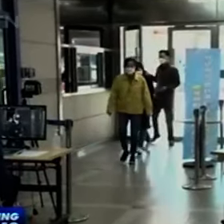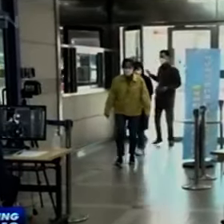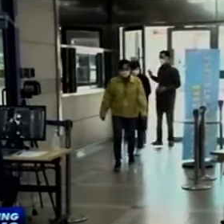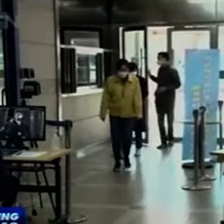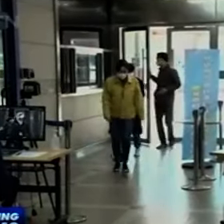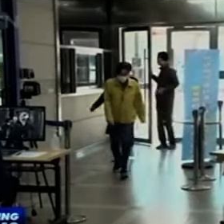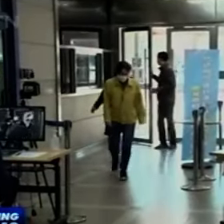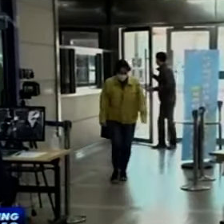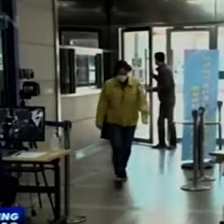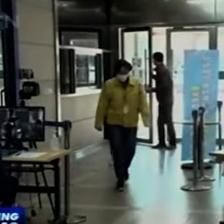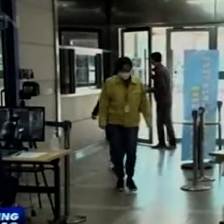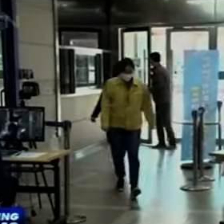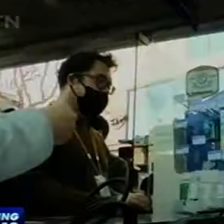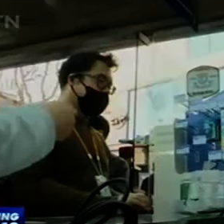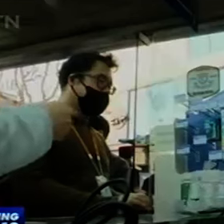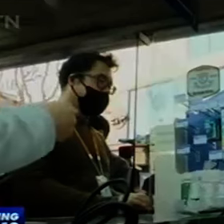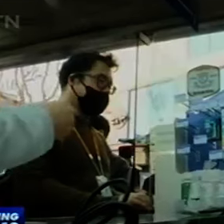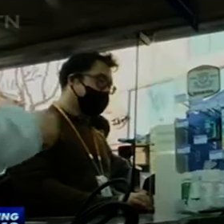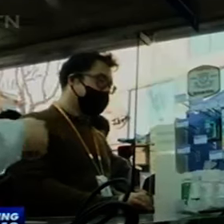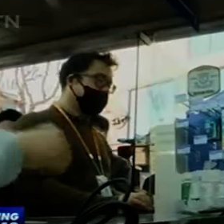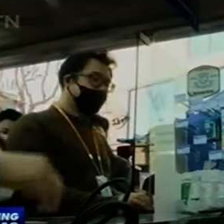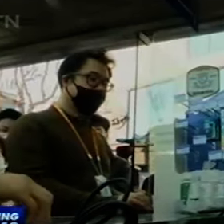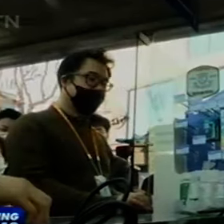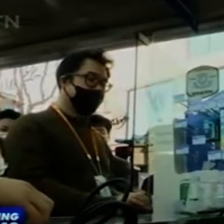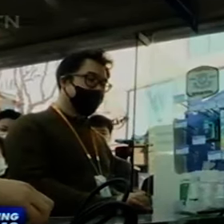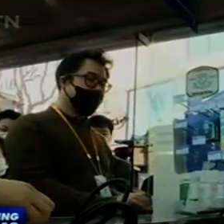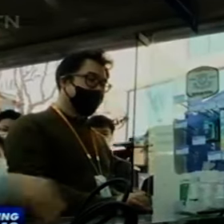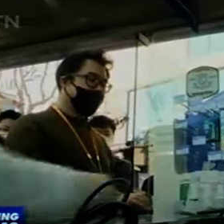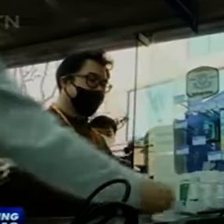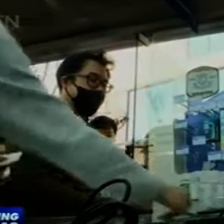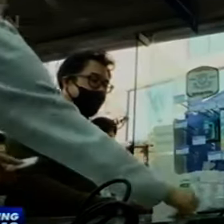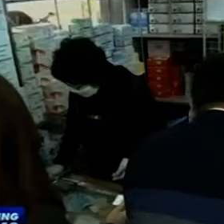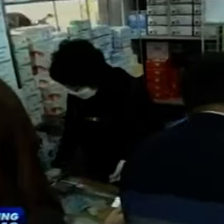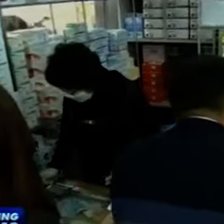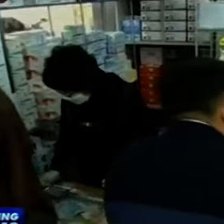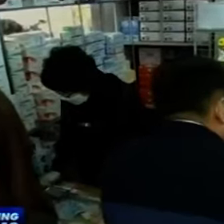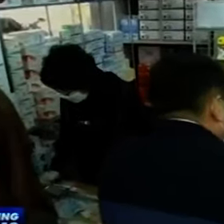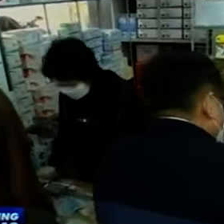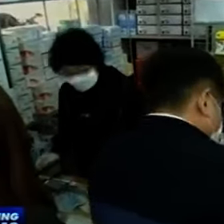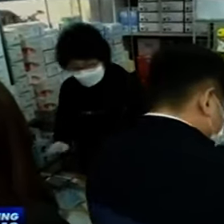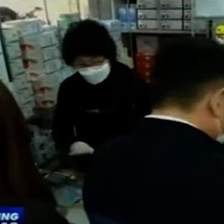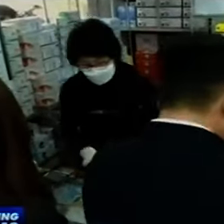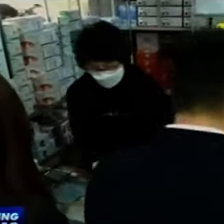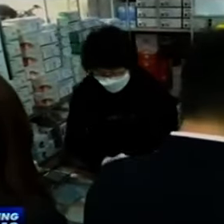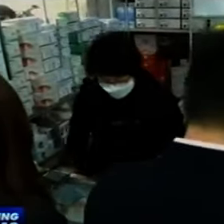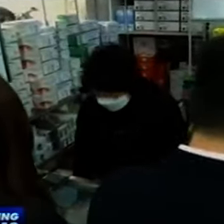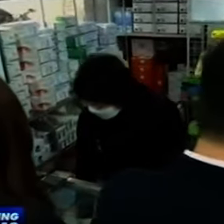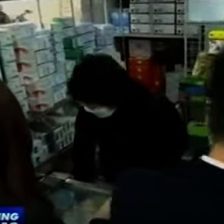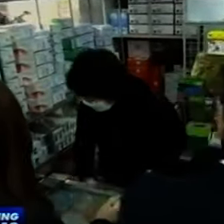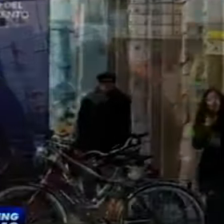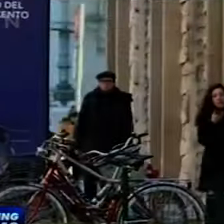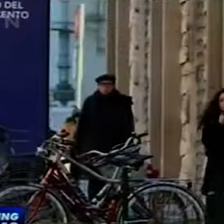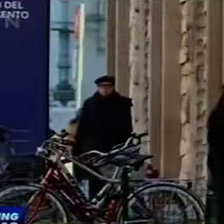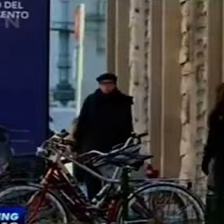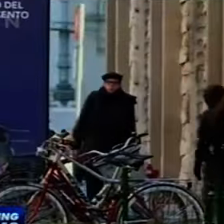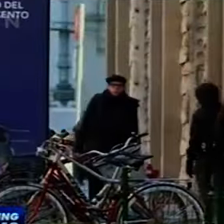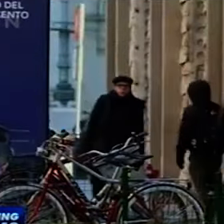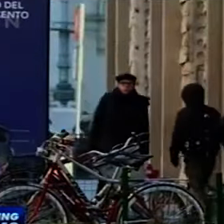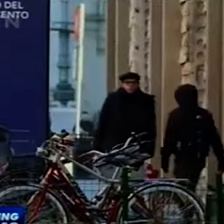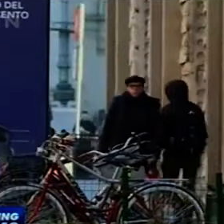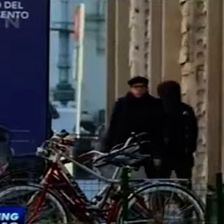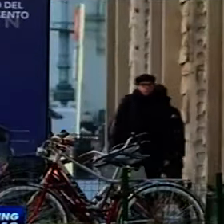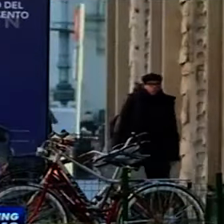qui vient en force hier. Tandis que le premier ministre japonais Shinzo Abe indique que les Jeux Olympiques Tokyo pour continuer en zilier de